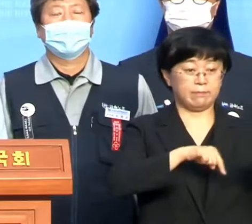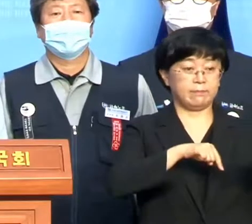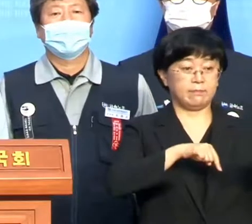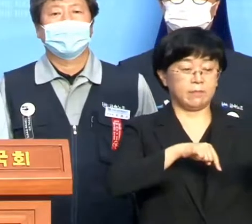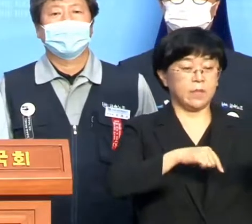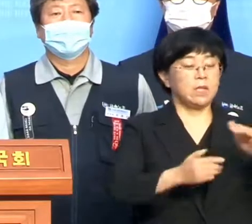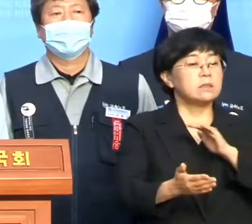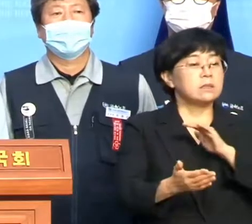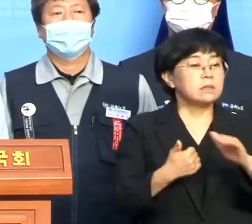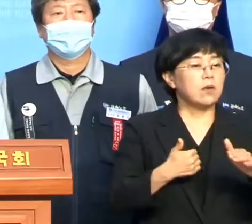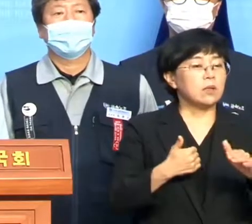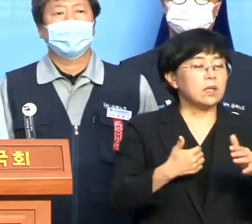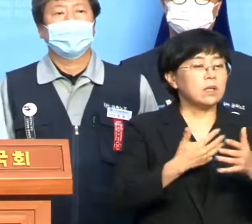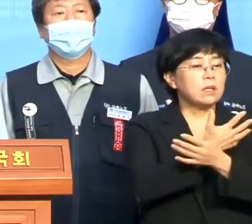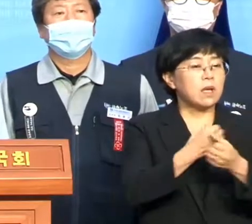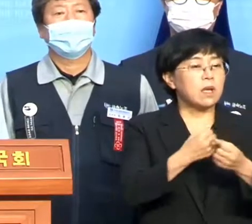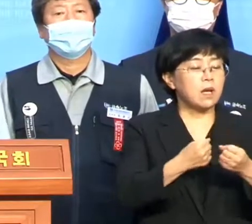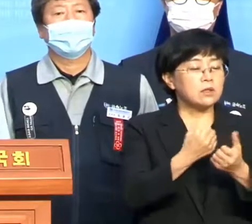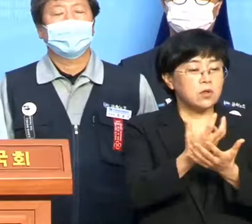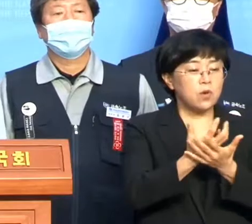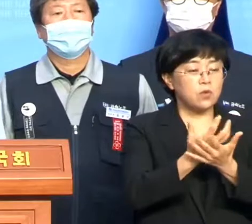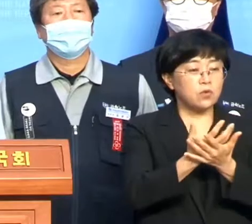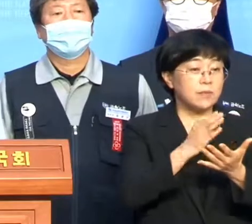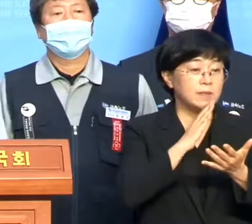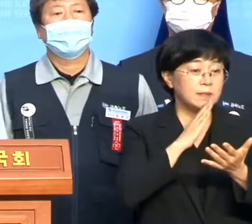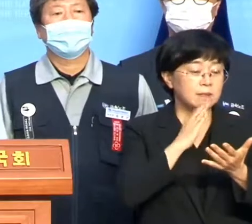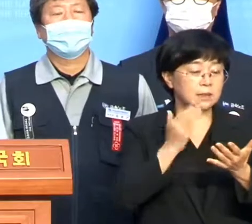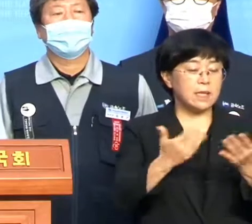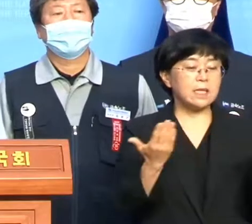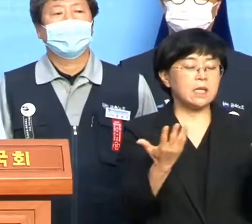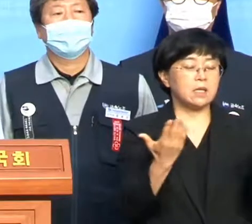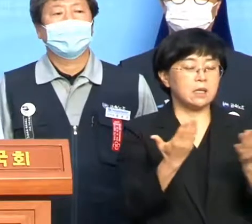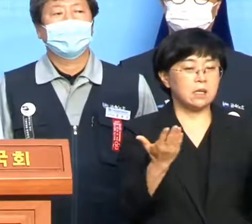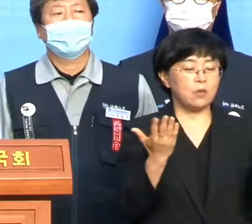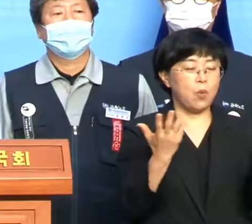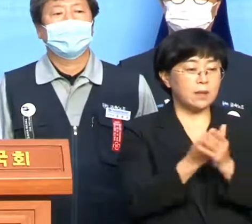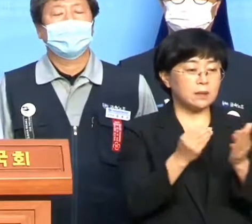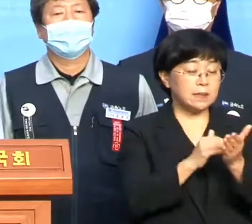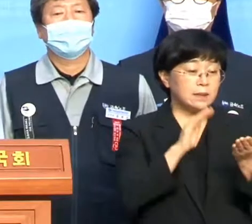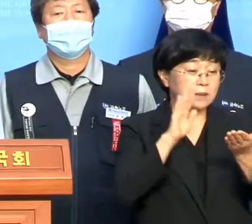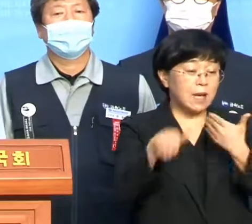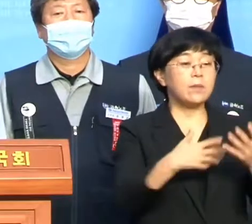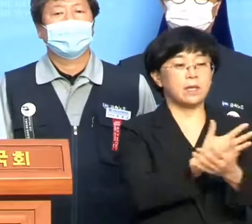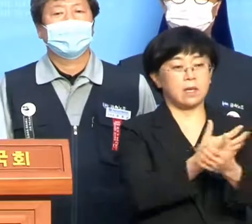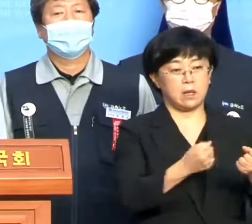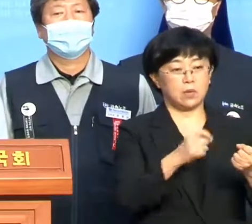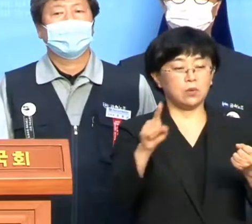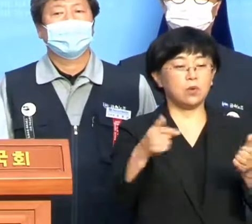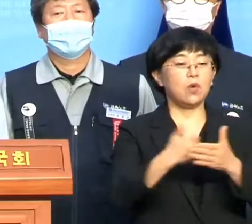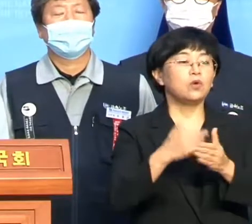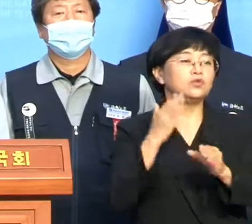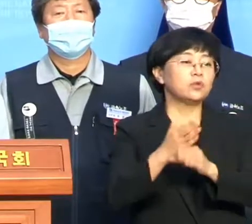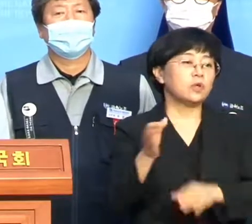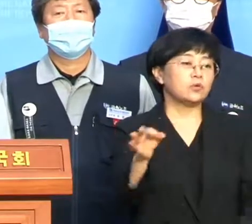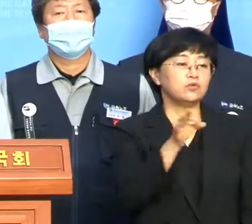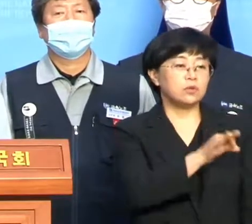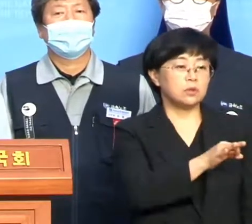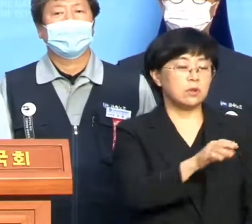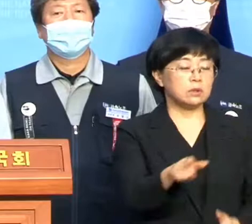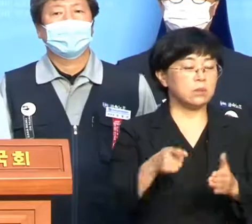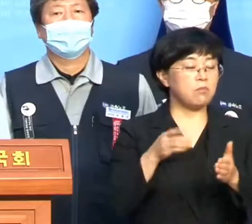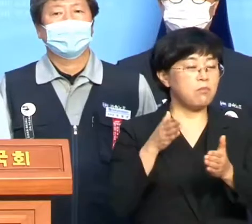그 사전에 작성 해야 될 계약서를 사후적으로 작성을 하고 여기에 기성 겁을 일방적으로 어